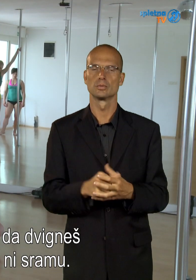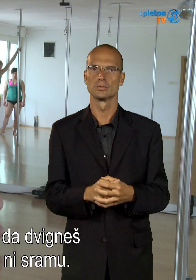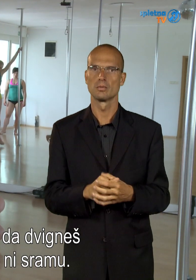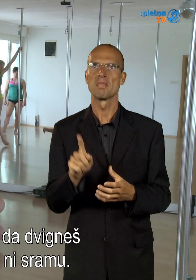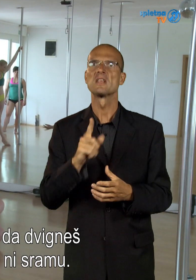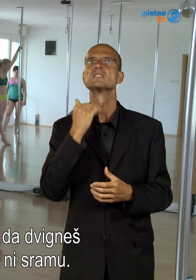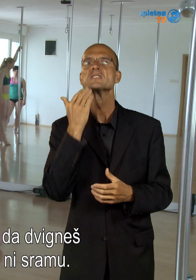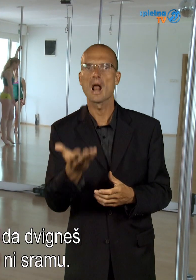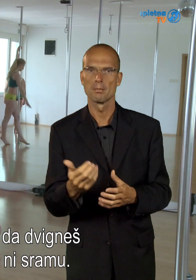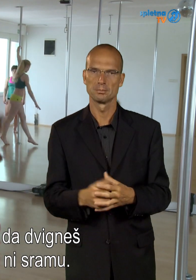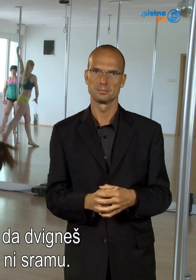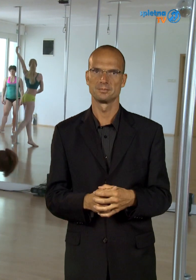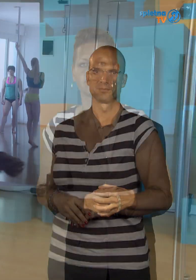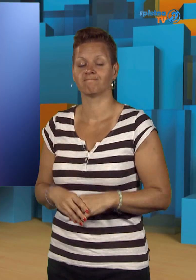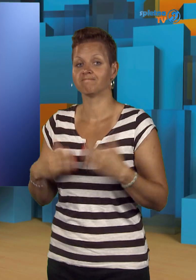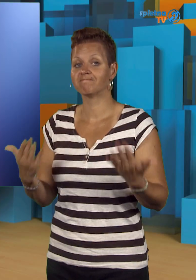sramu.